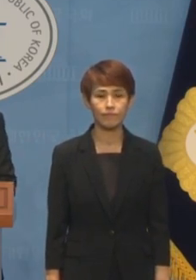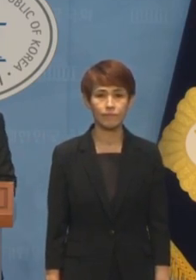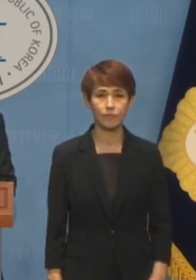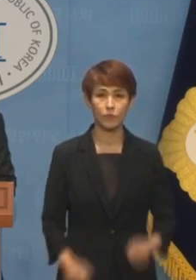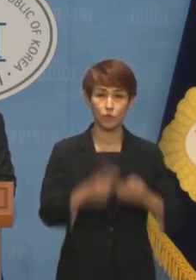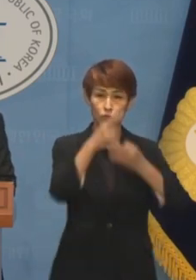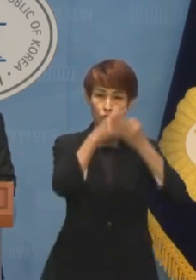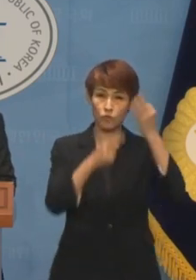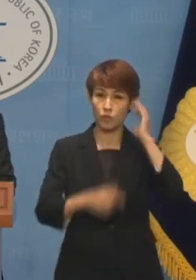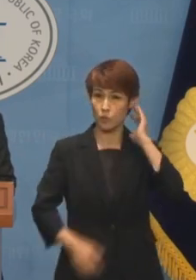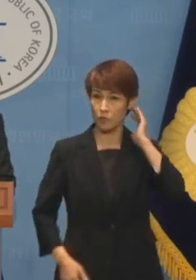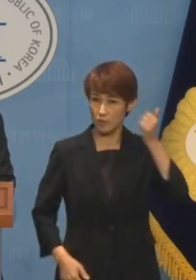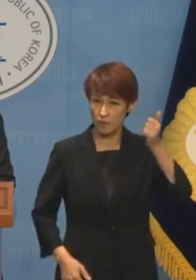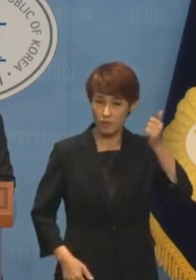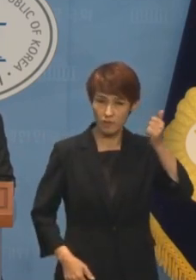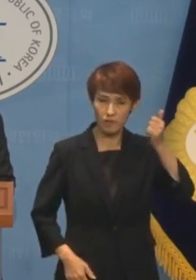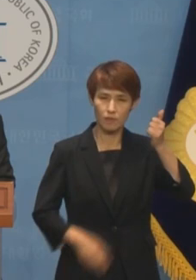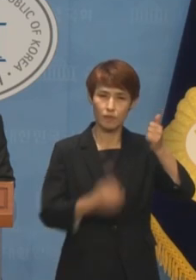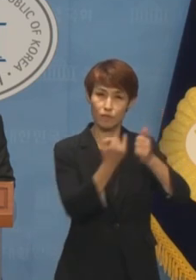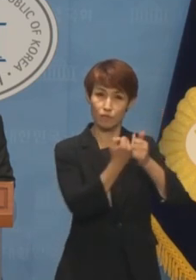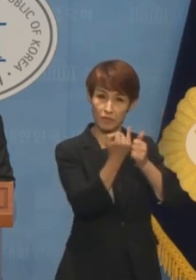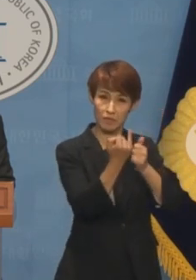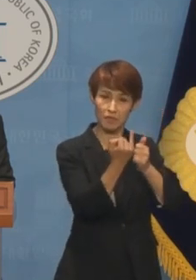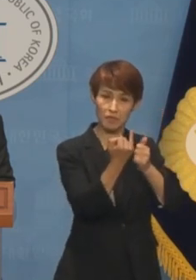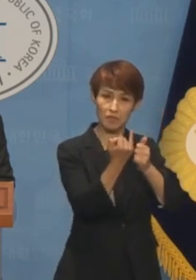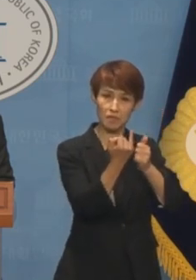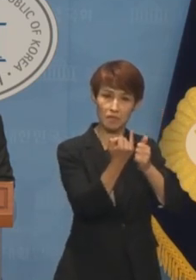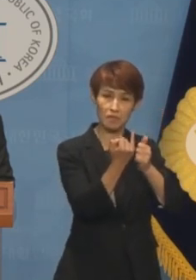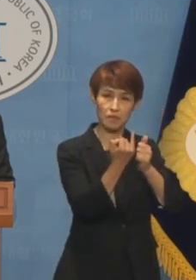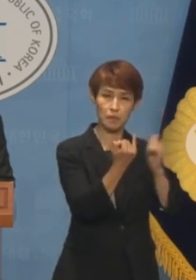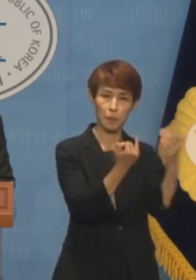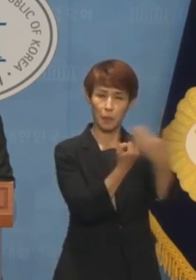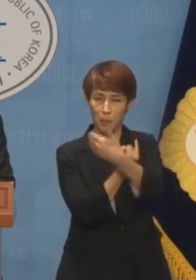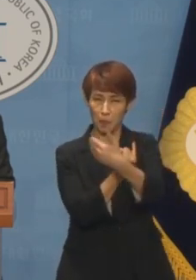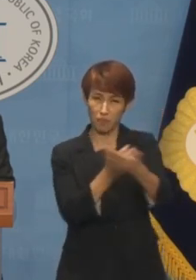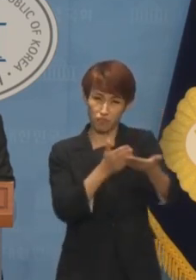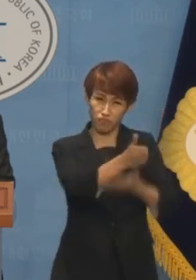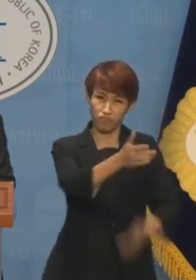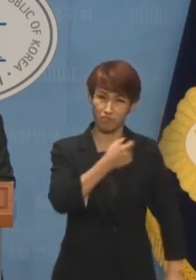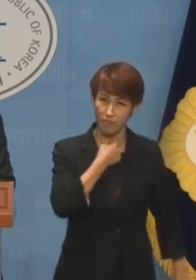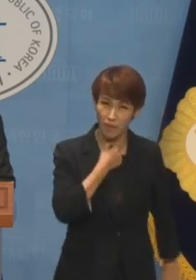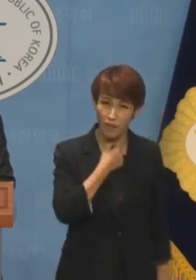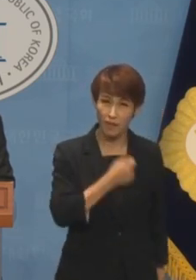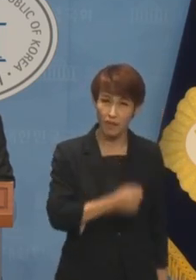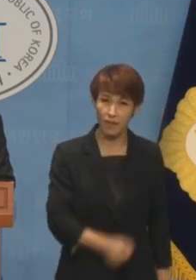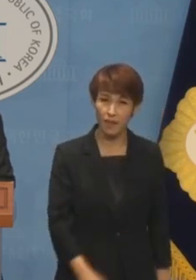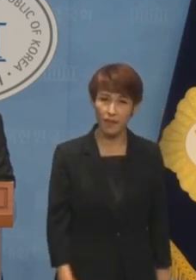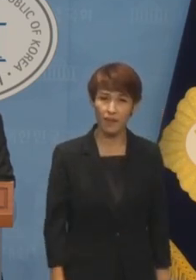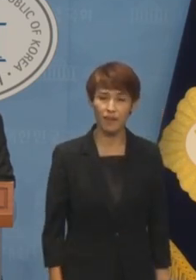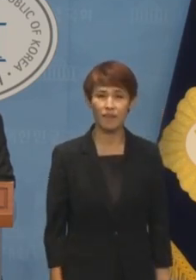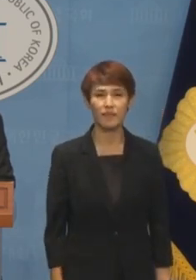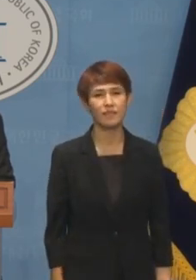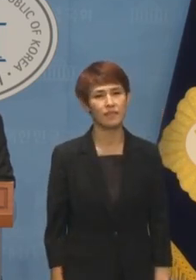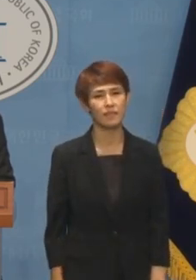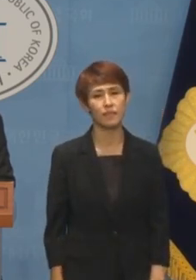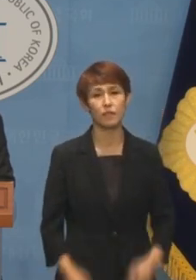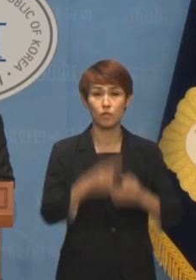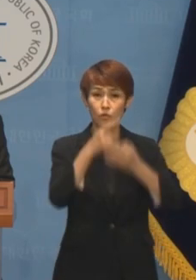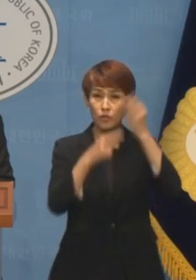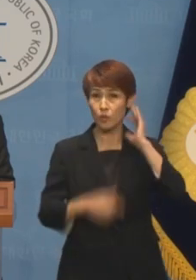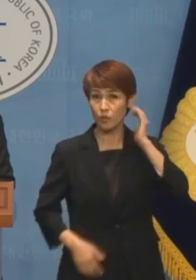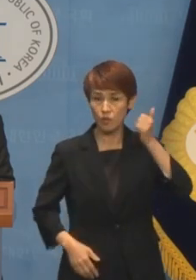윤석열 대통령은 김건희 여사의 대표 변호인이 되기로 결정했습니까? 윤석열